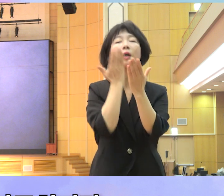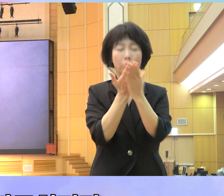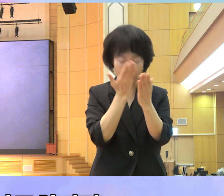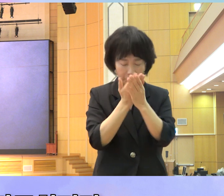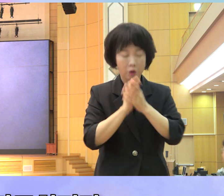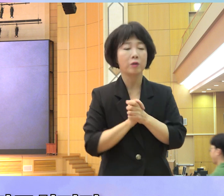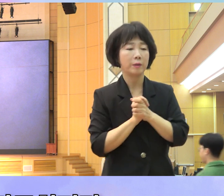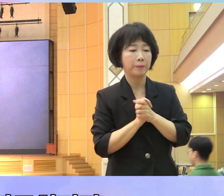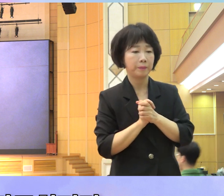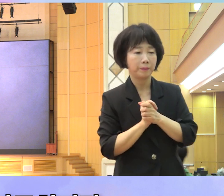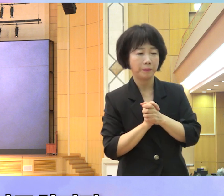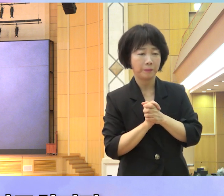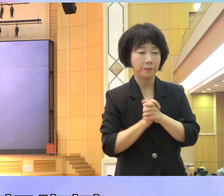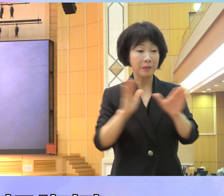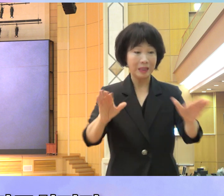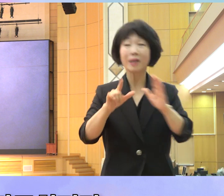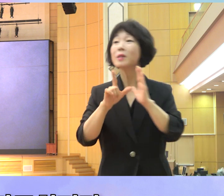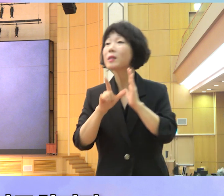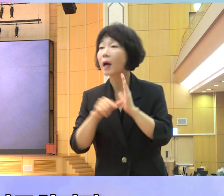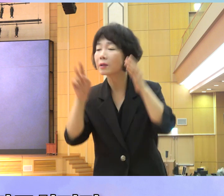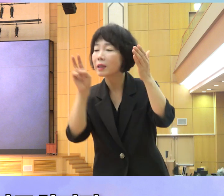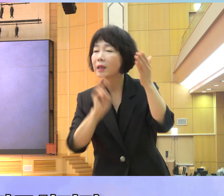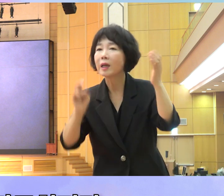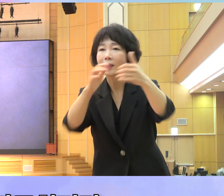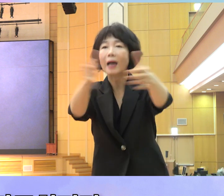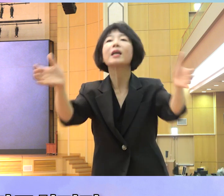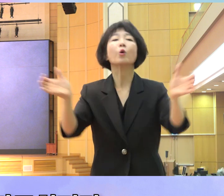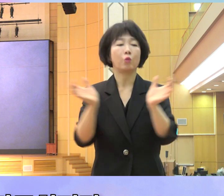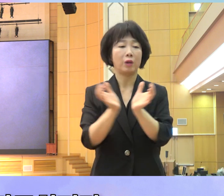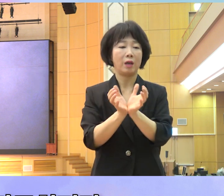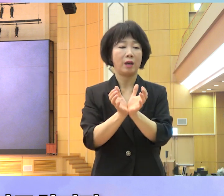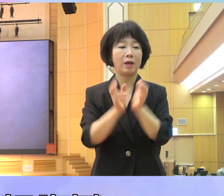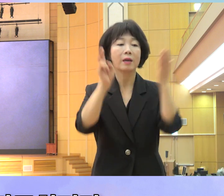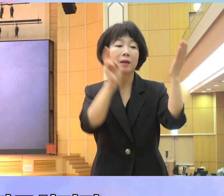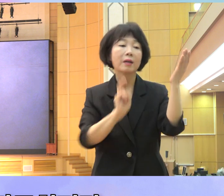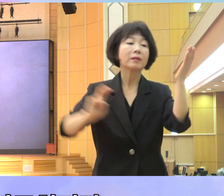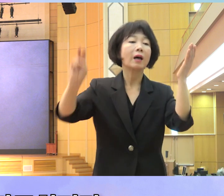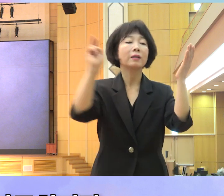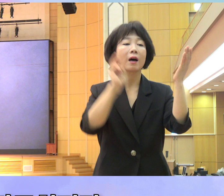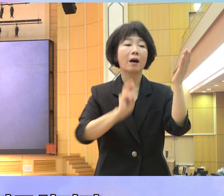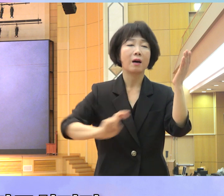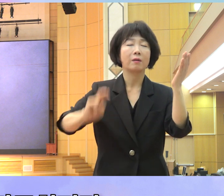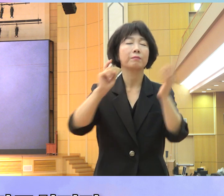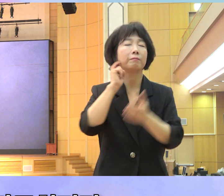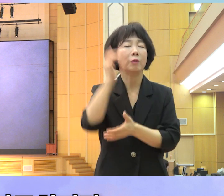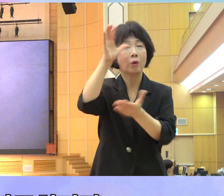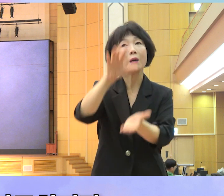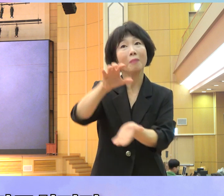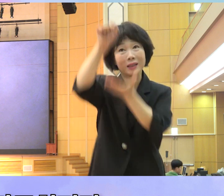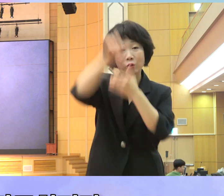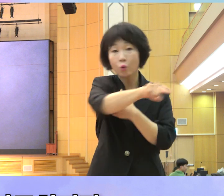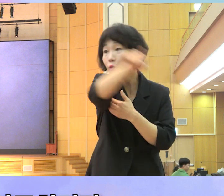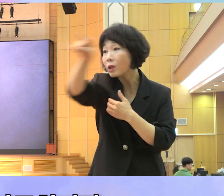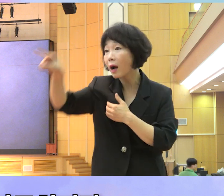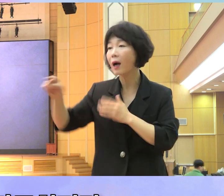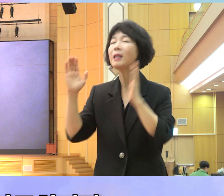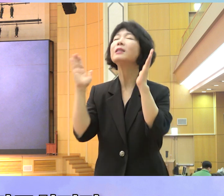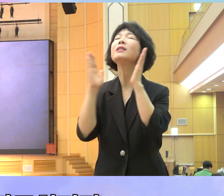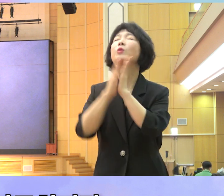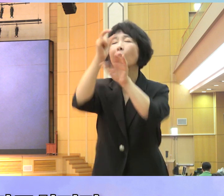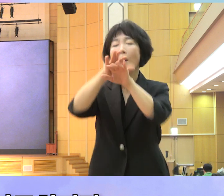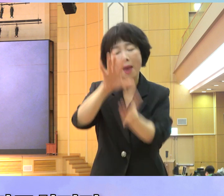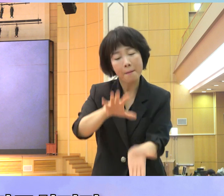베풀어 주시옵소서. 이 시간 찬양대에 올려드리는 찬양과 성도들의 기도와